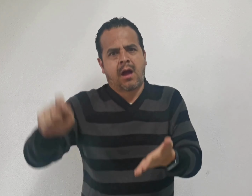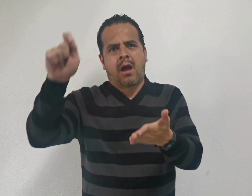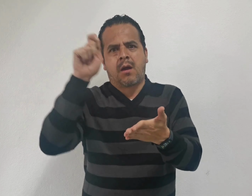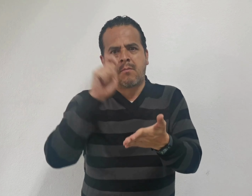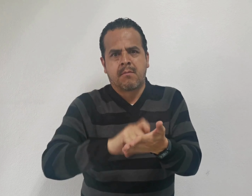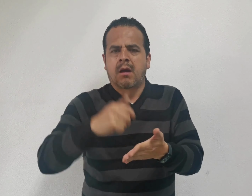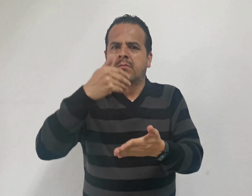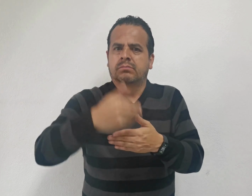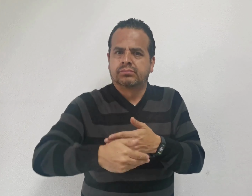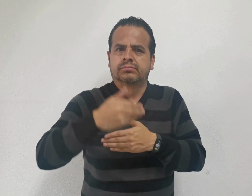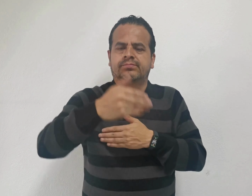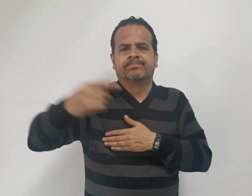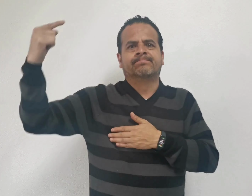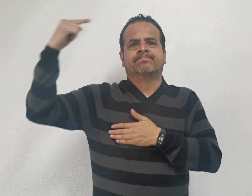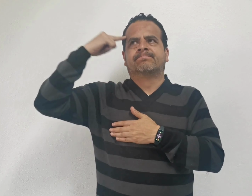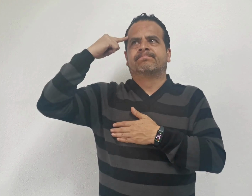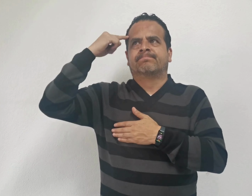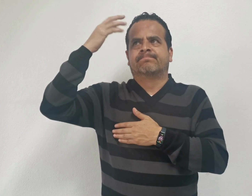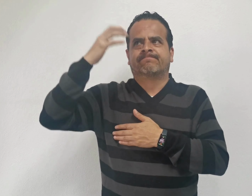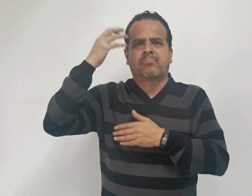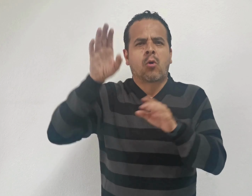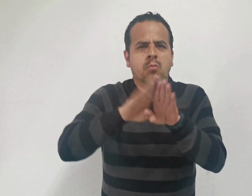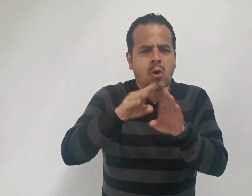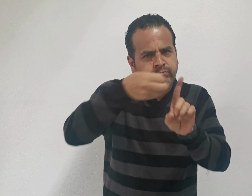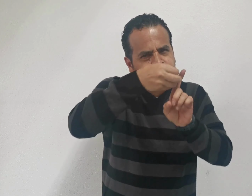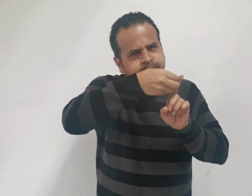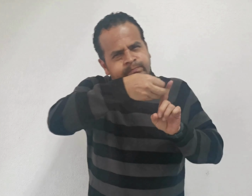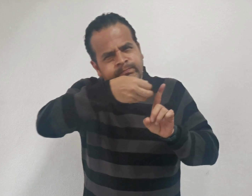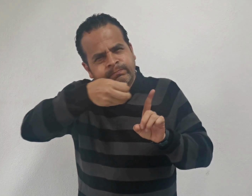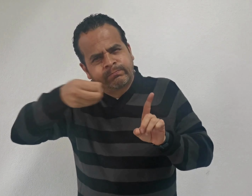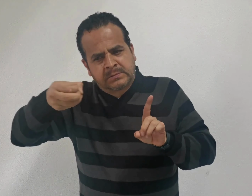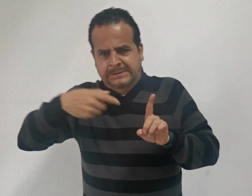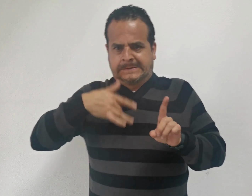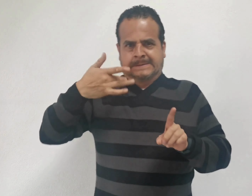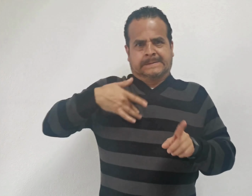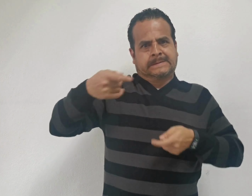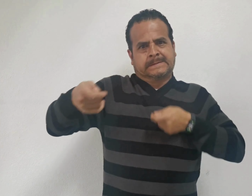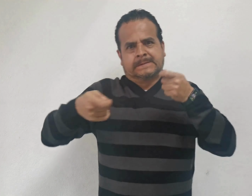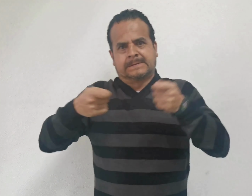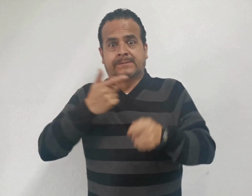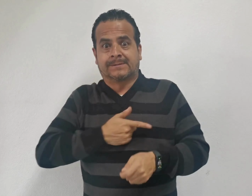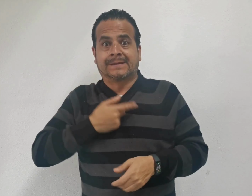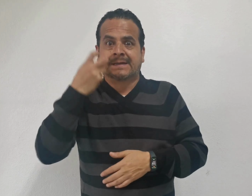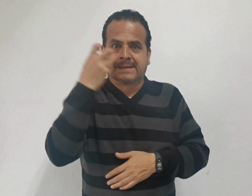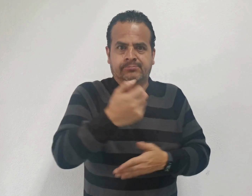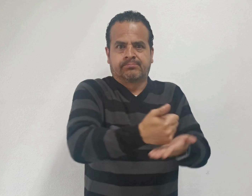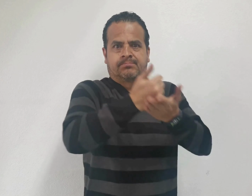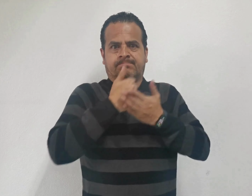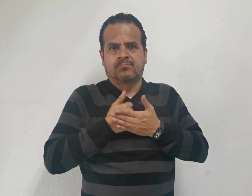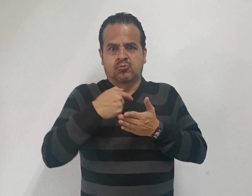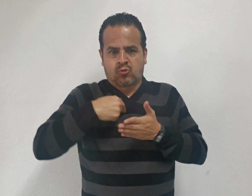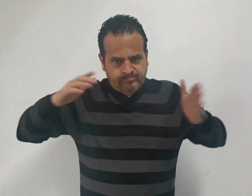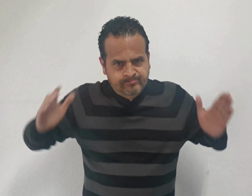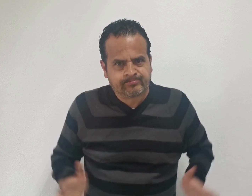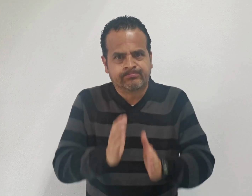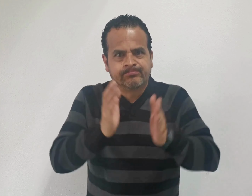mente estructurada y y organizadora y diría mi cuñada controladora de pronto o sea de querer controlar